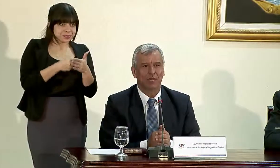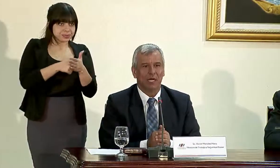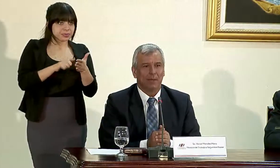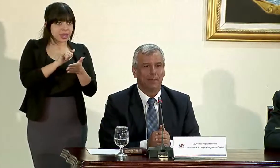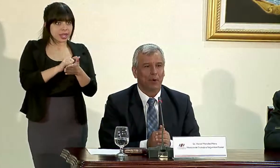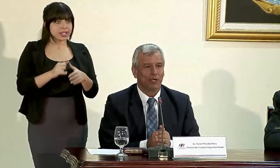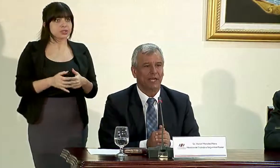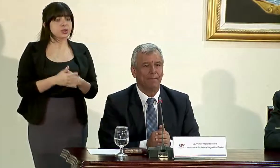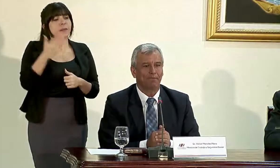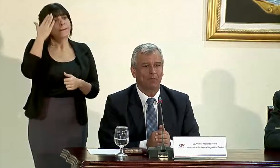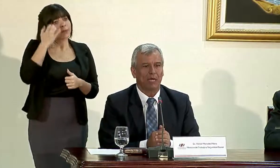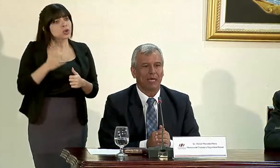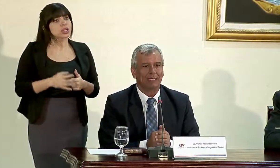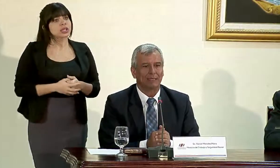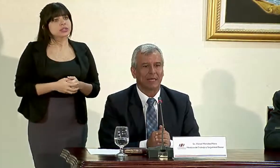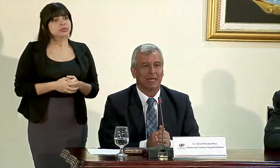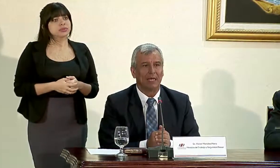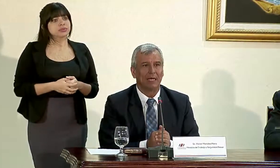Yo insisto en esto, porque